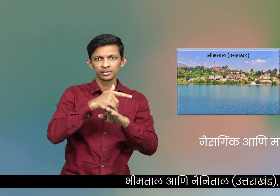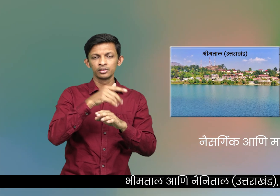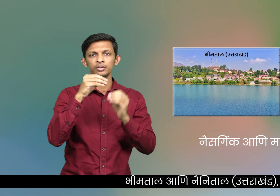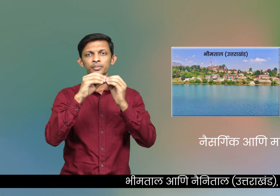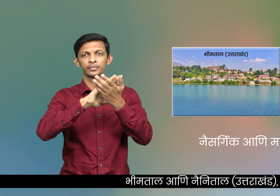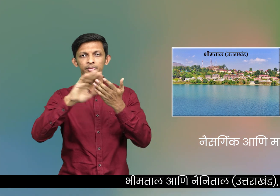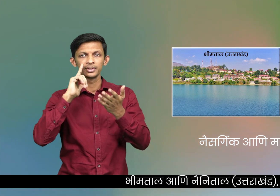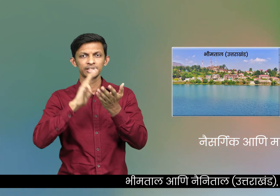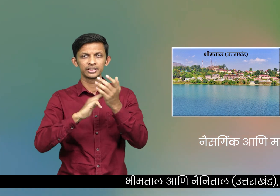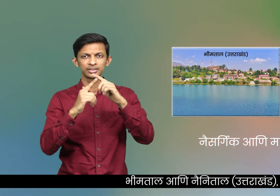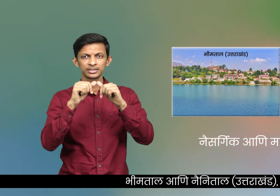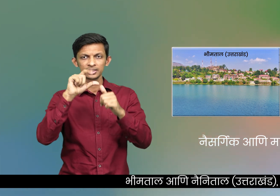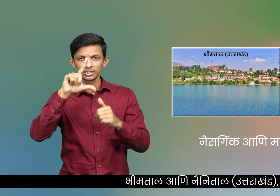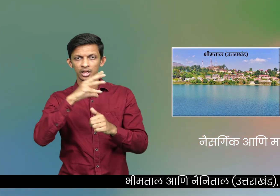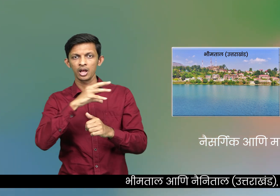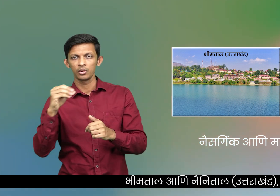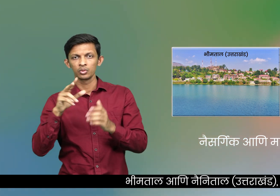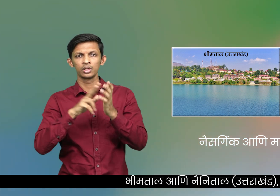भीमताल आणि नैनिताल उत्तराखंड.